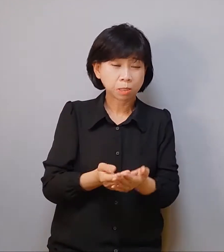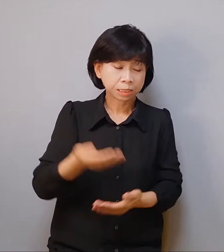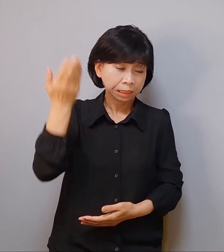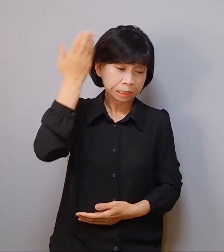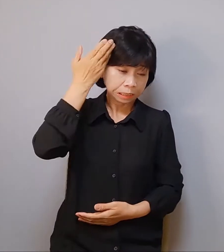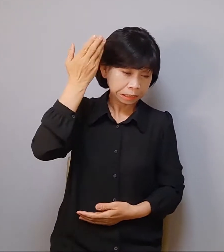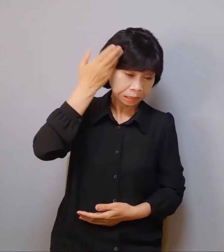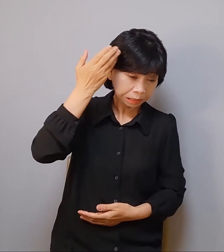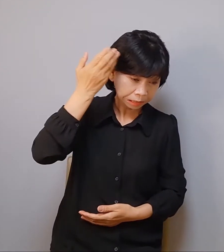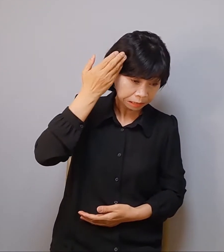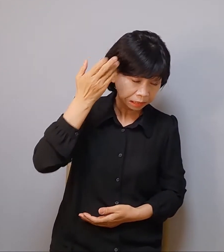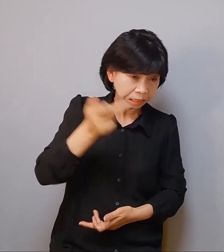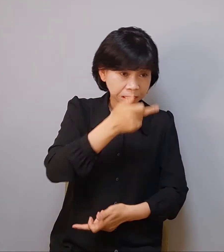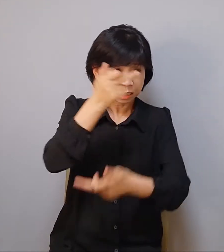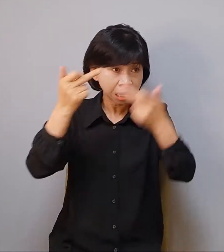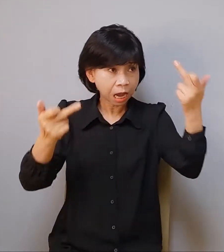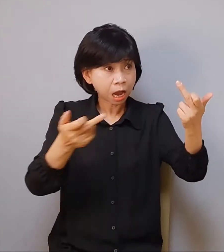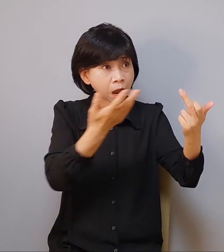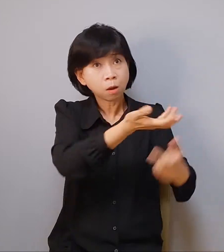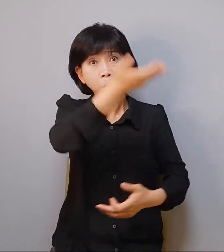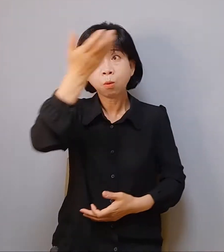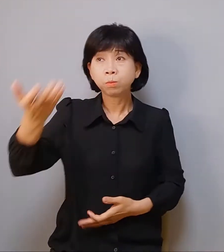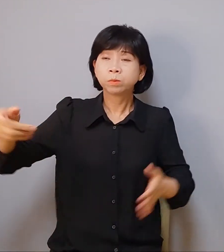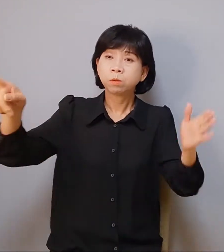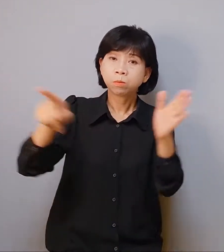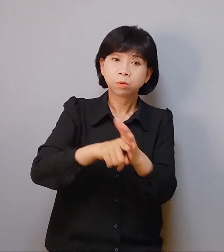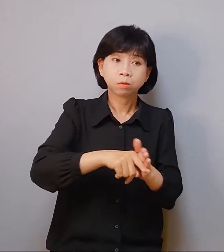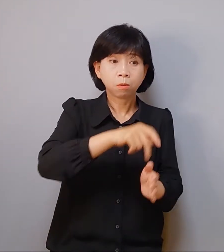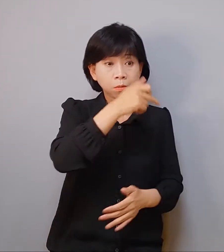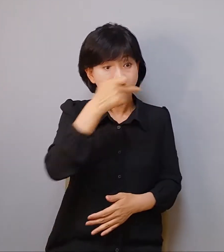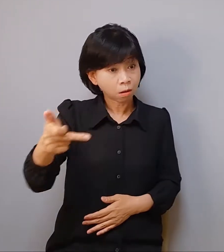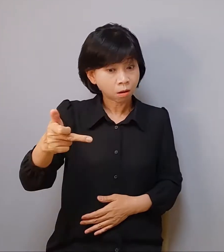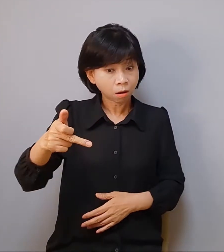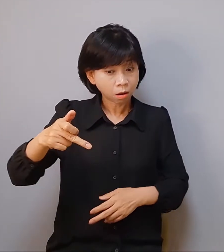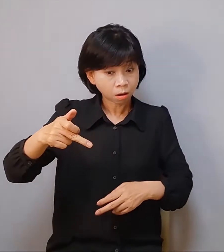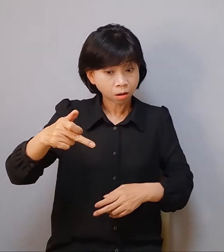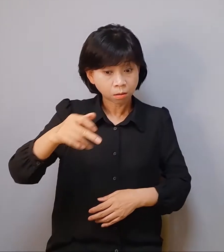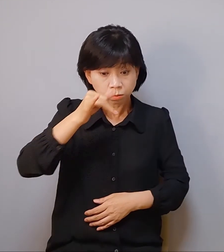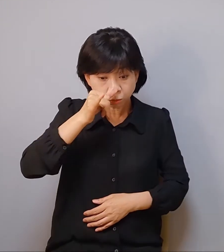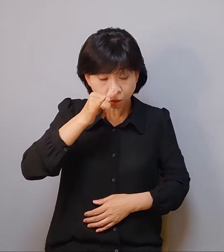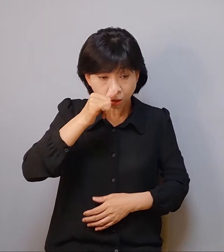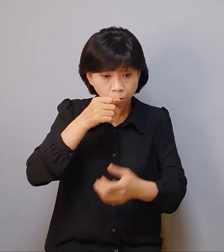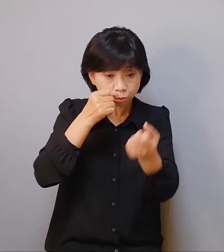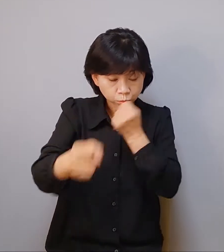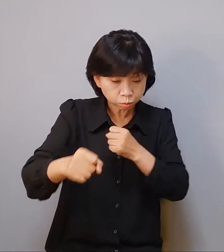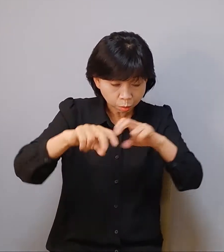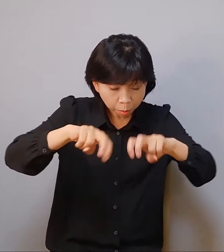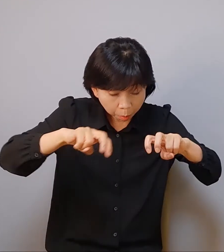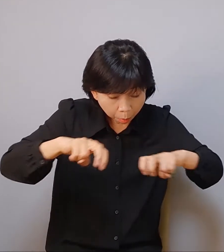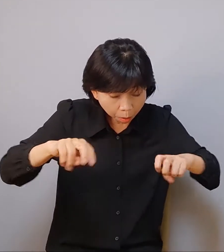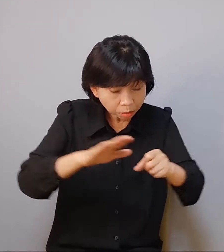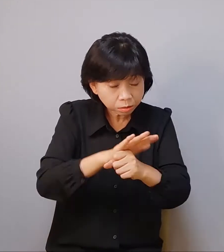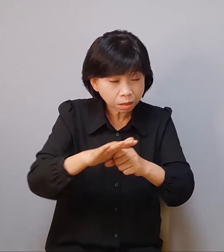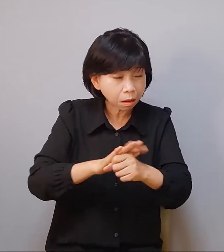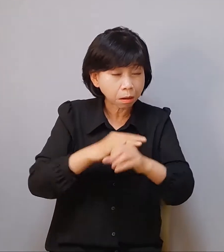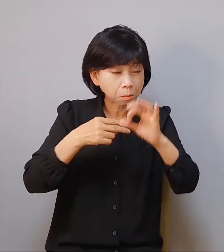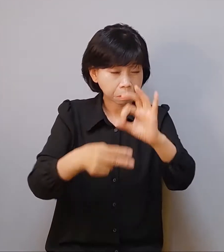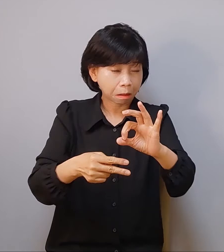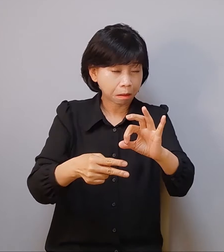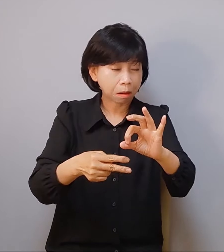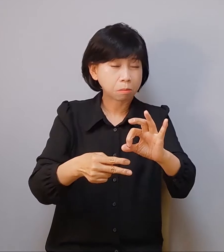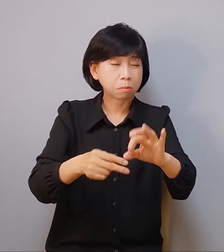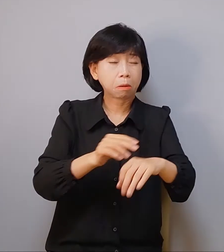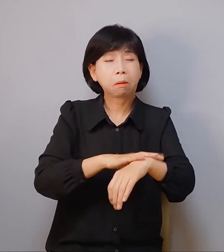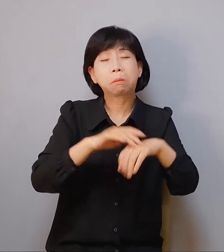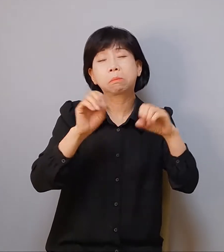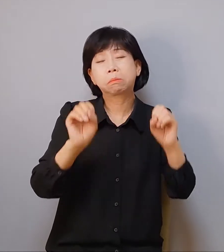산을 옮길 만한 모든 믿음이 있을지라도 사랑이 없으면 내가 아무것도 아니요. 내가 내게 있는 모든